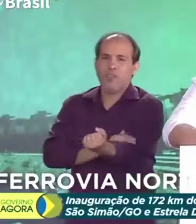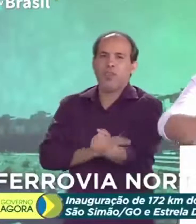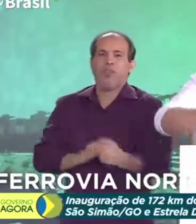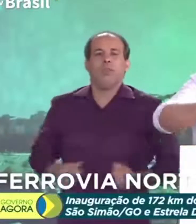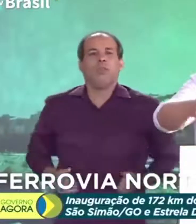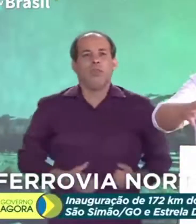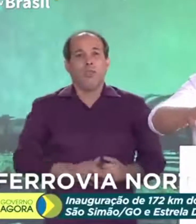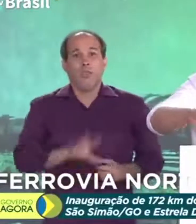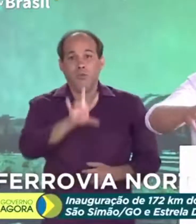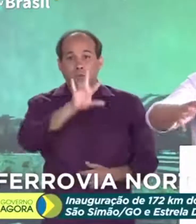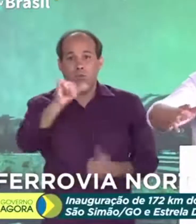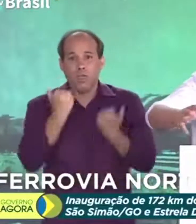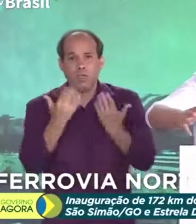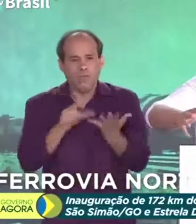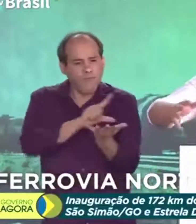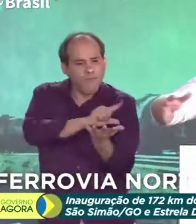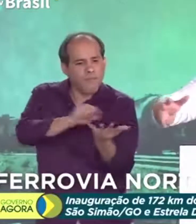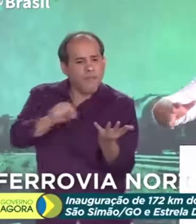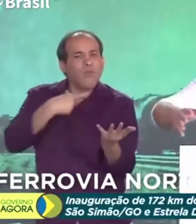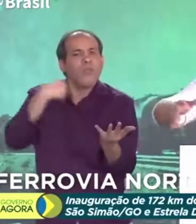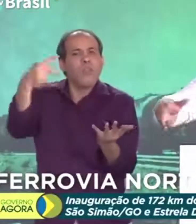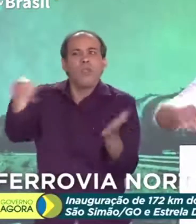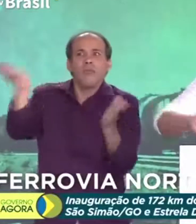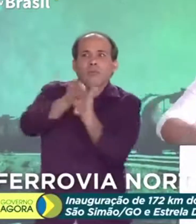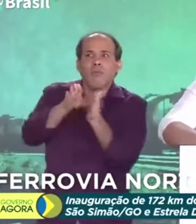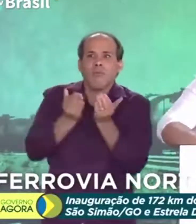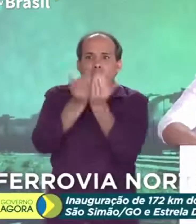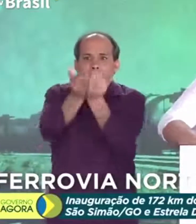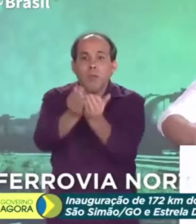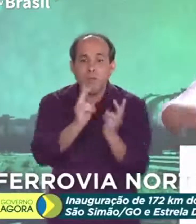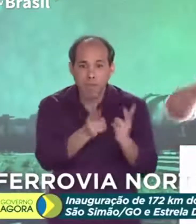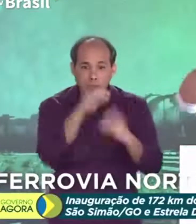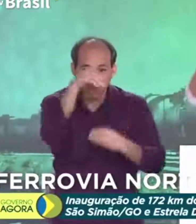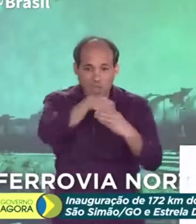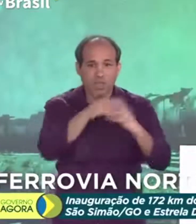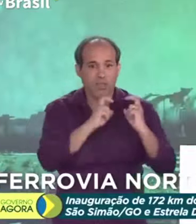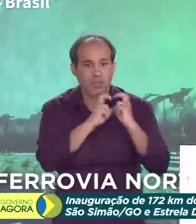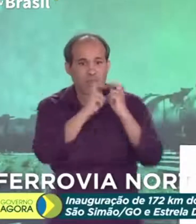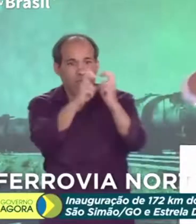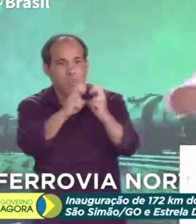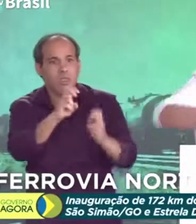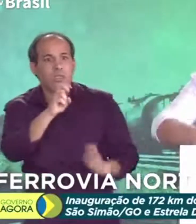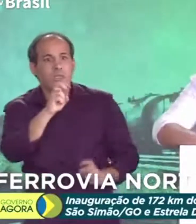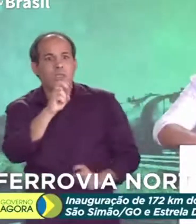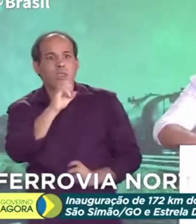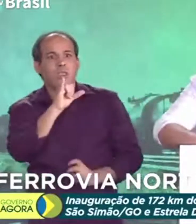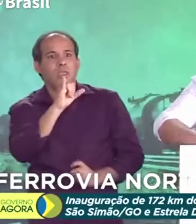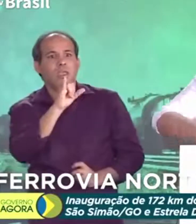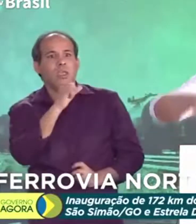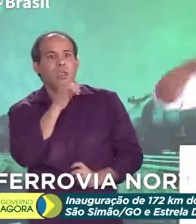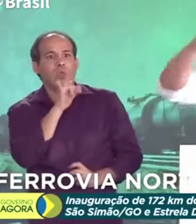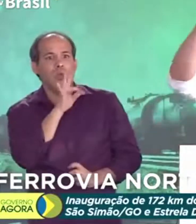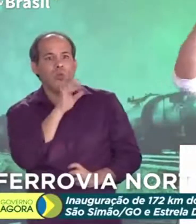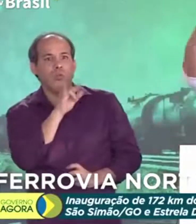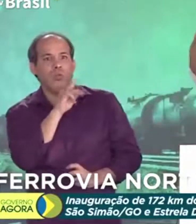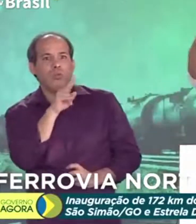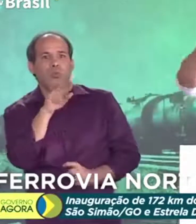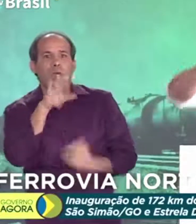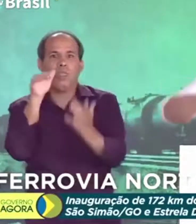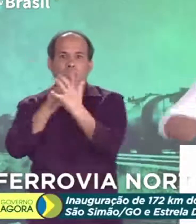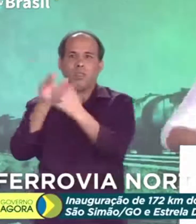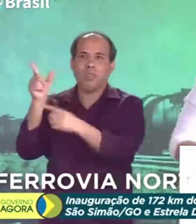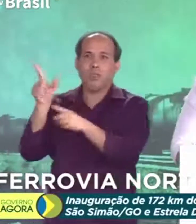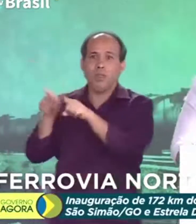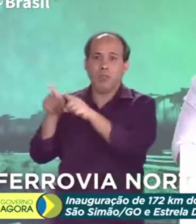Nós vamos dar várias opções de acesso a portos via ferrovia. Vamos poder chegar em Miritituba de ferrovia com a Ferrogrão, vamos poder chegar em